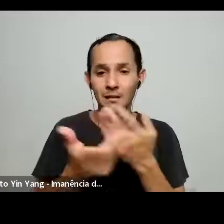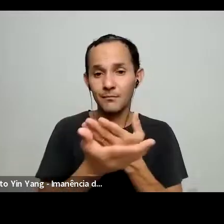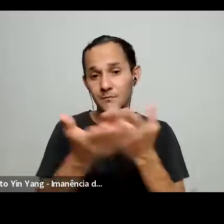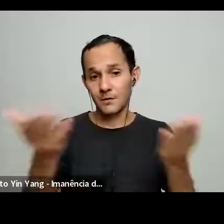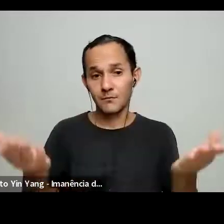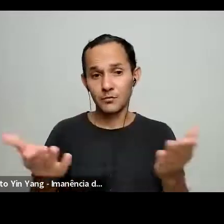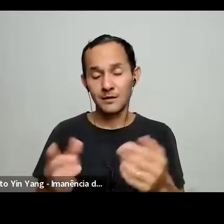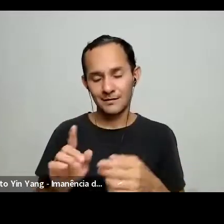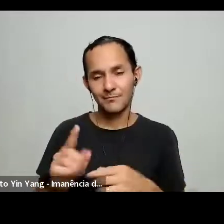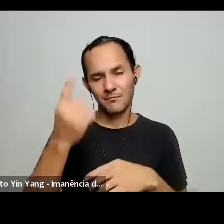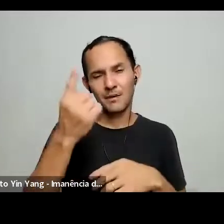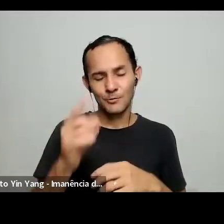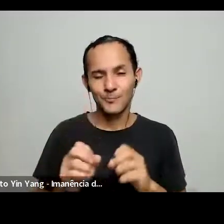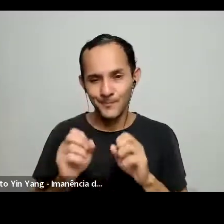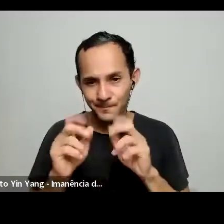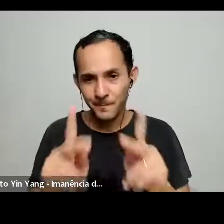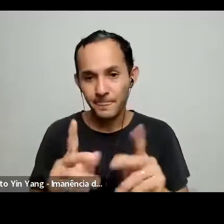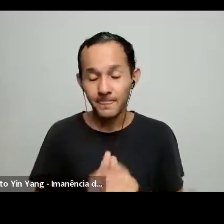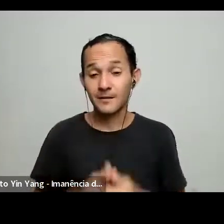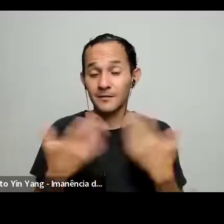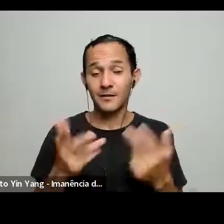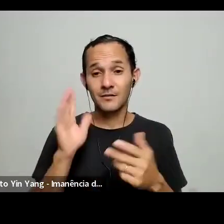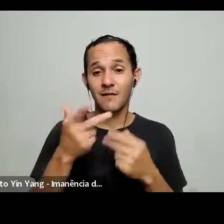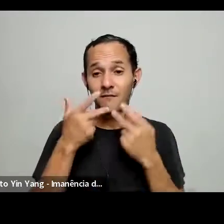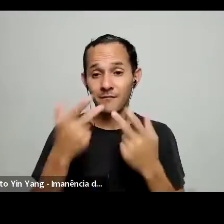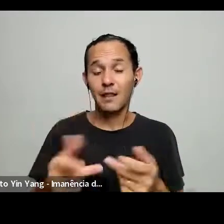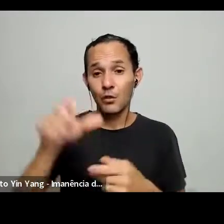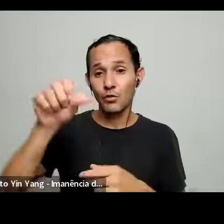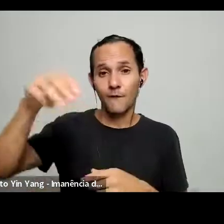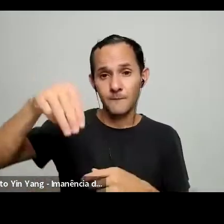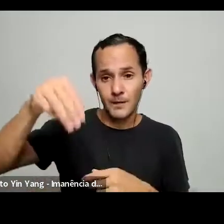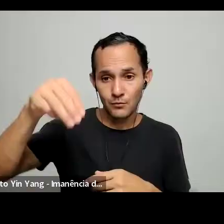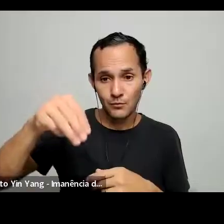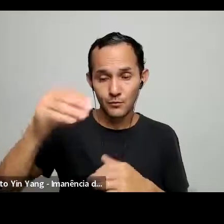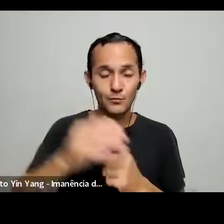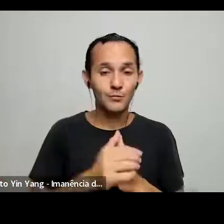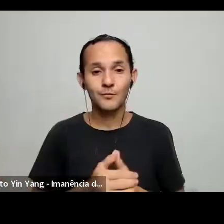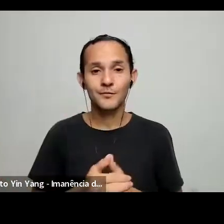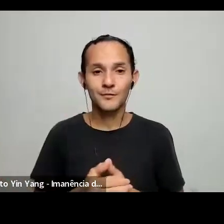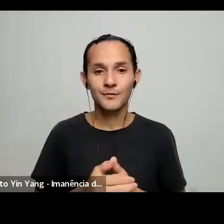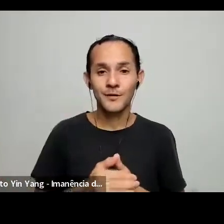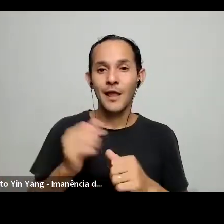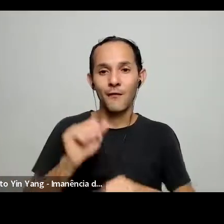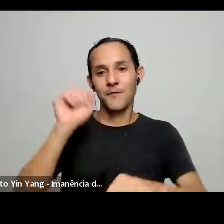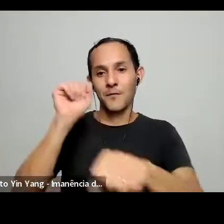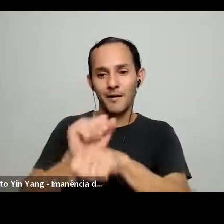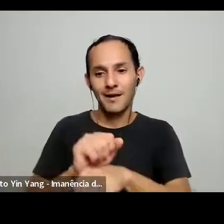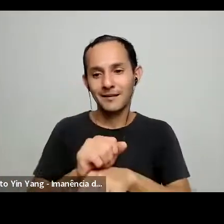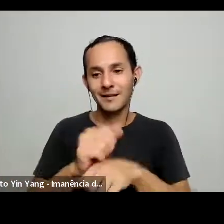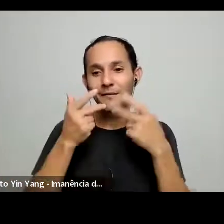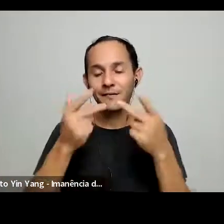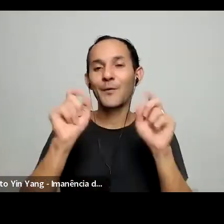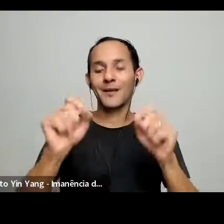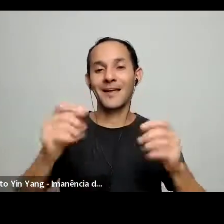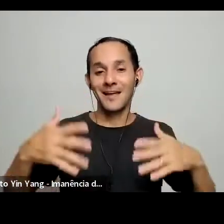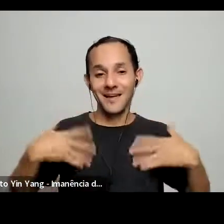vocês primeiramente, tá? Então, já falei 9 minutos e 40 segundos, vou parar por aqui, só dizer que é uma